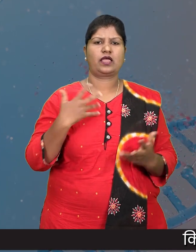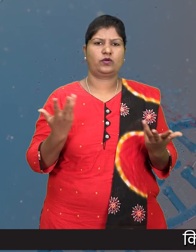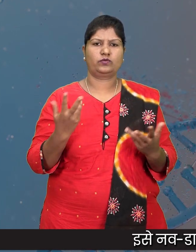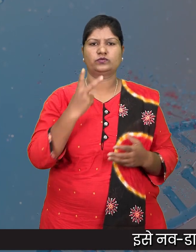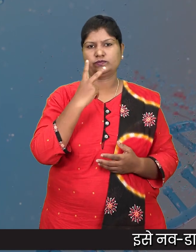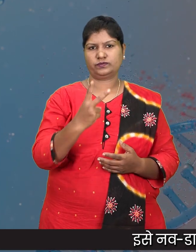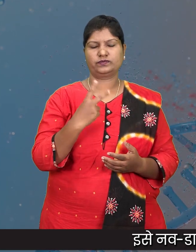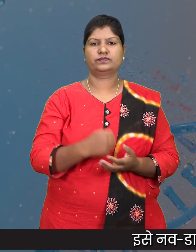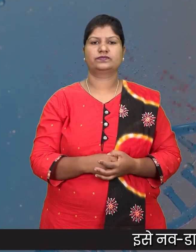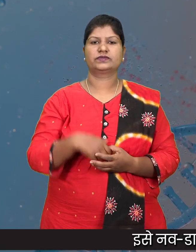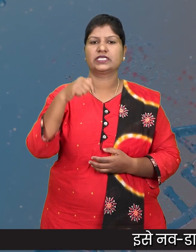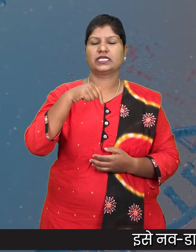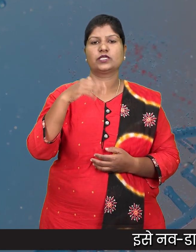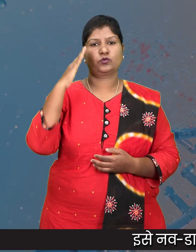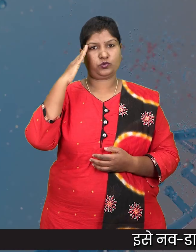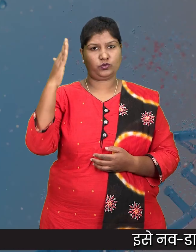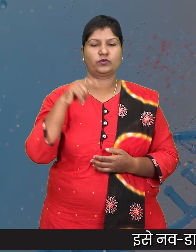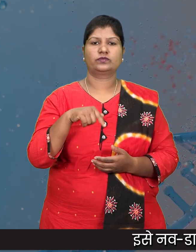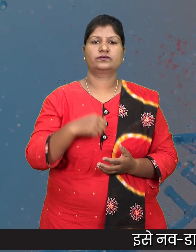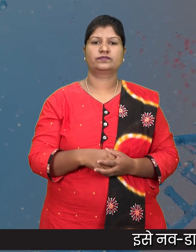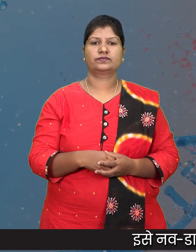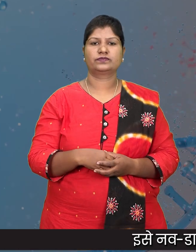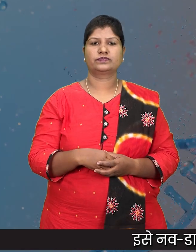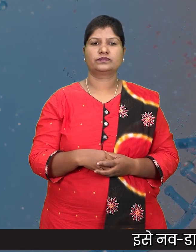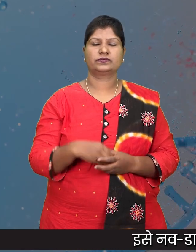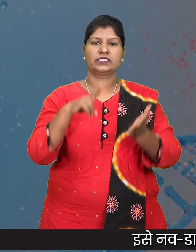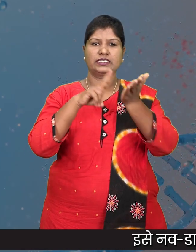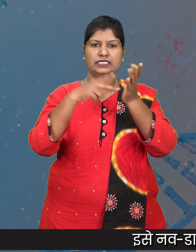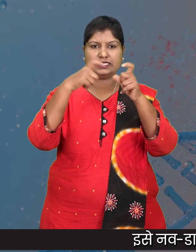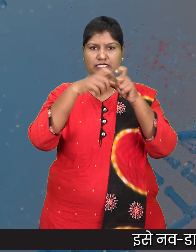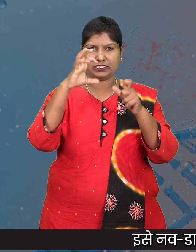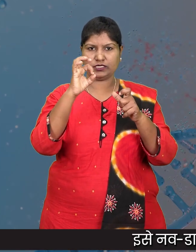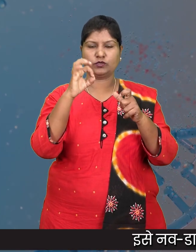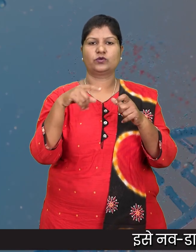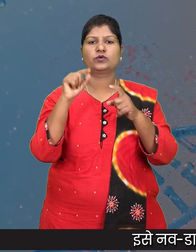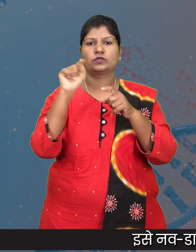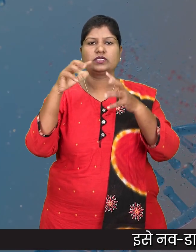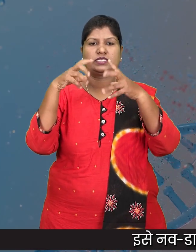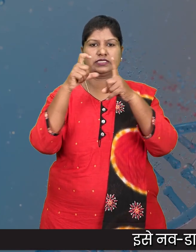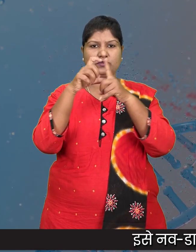इसे नव डार्विनवाद के नाम से जाना जाता है।